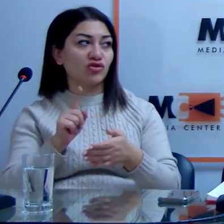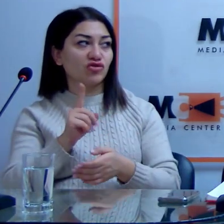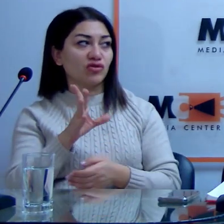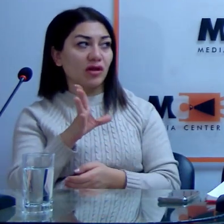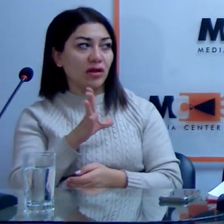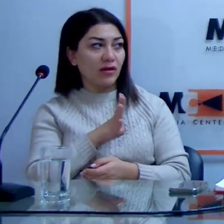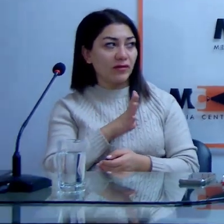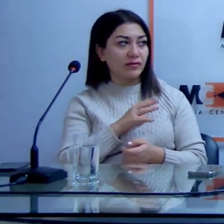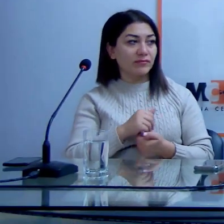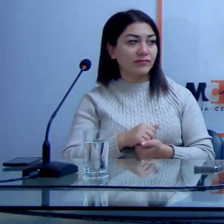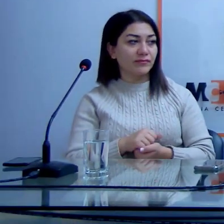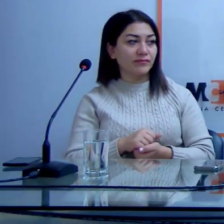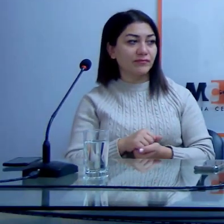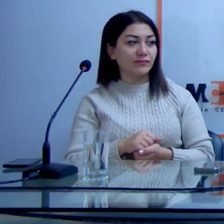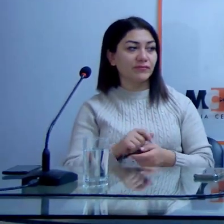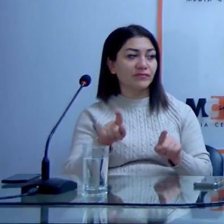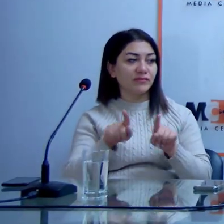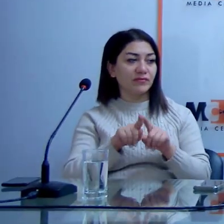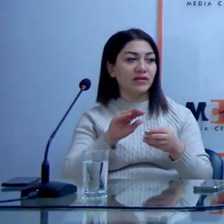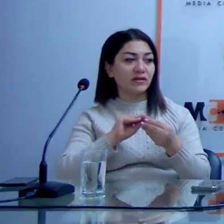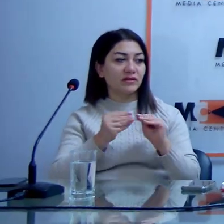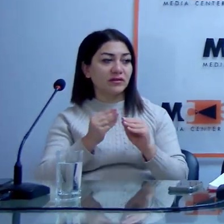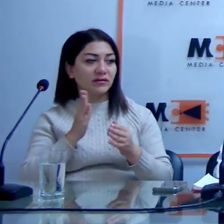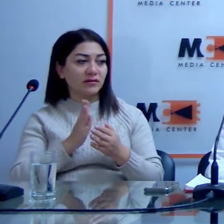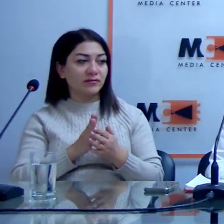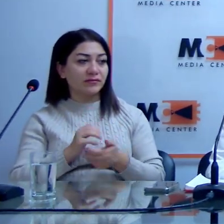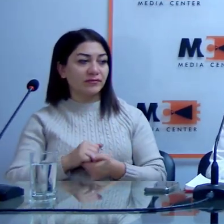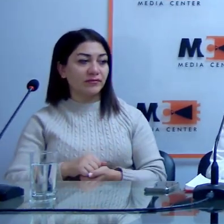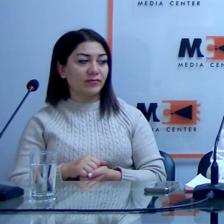որ նման խնդիր կա։